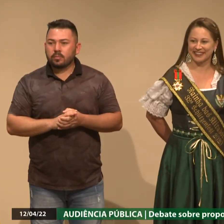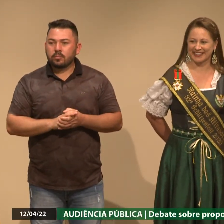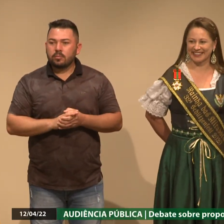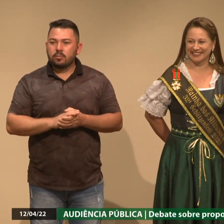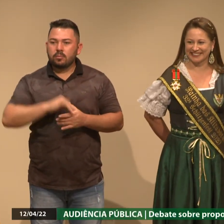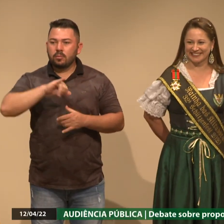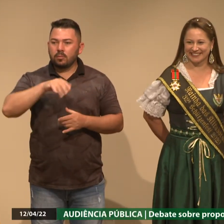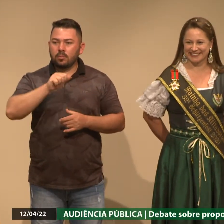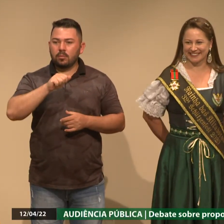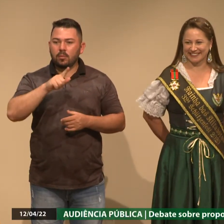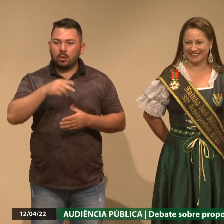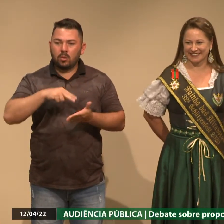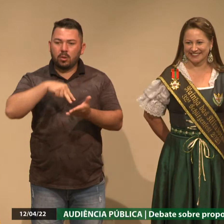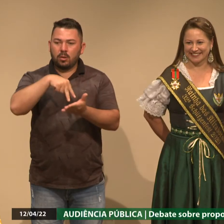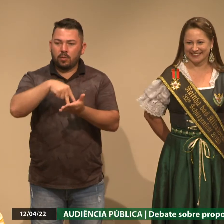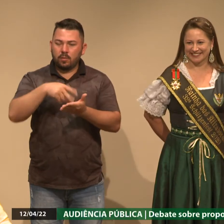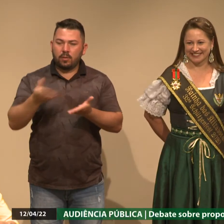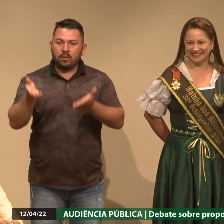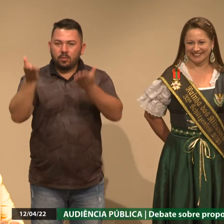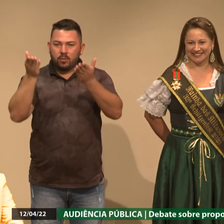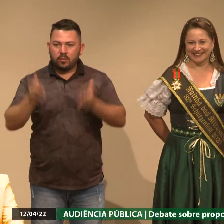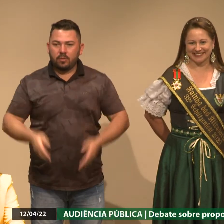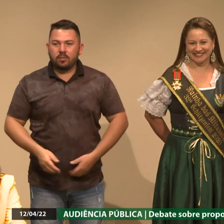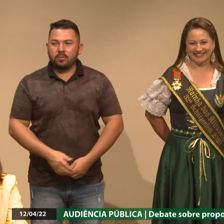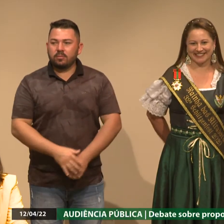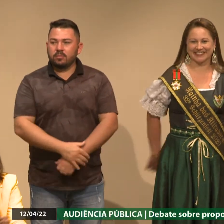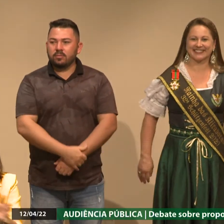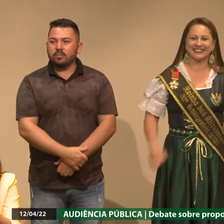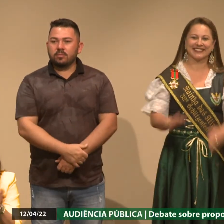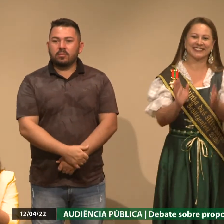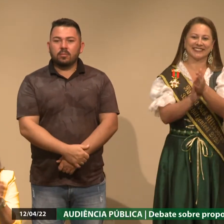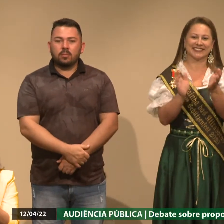levantem por favor E aí